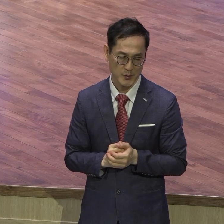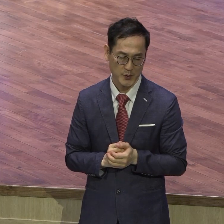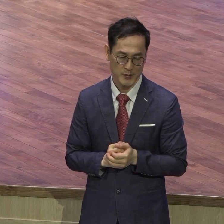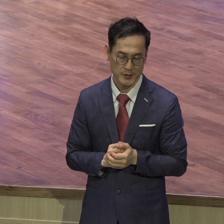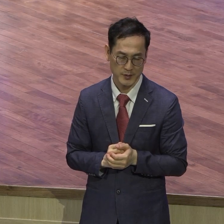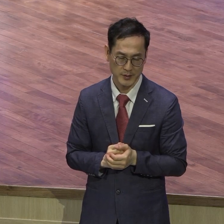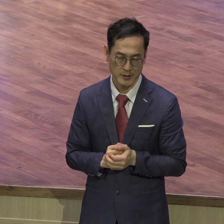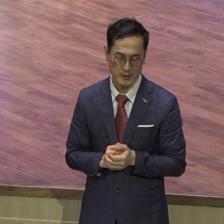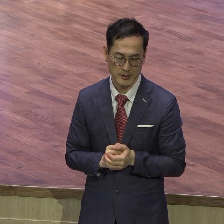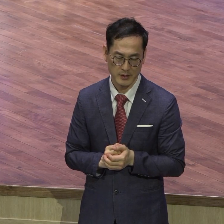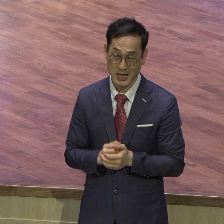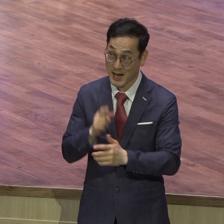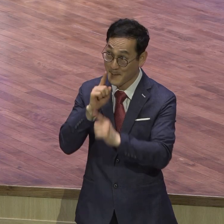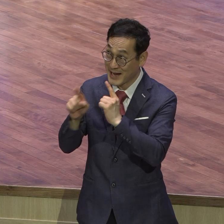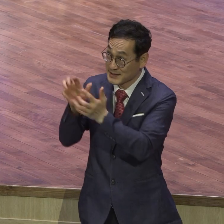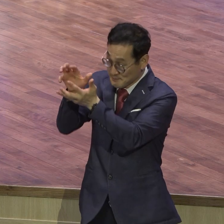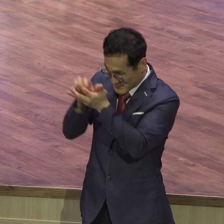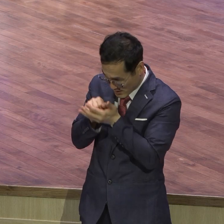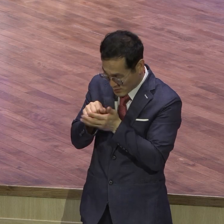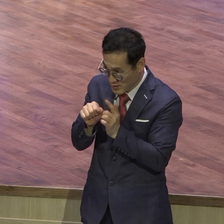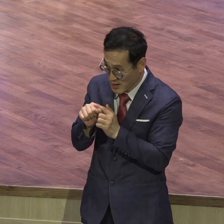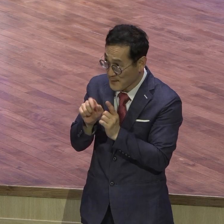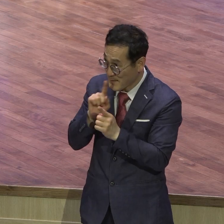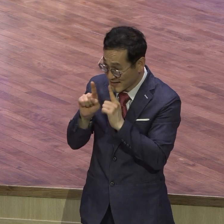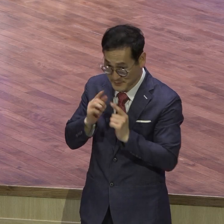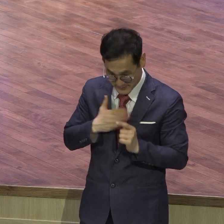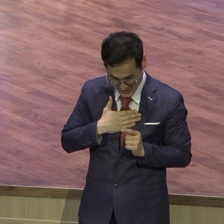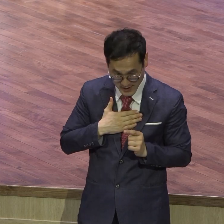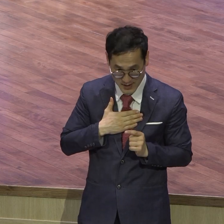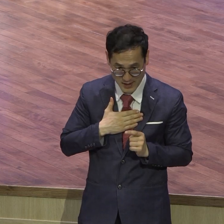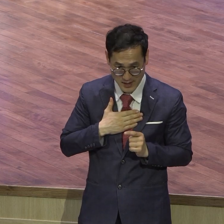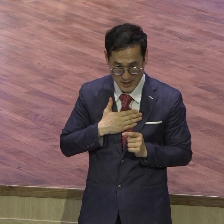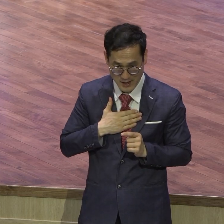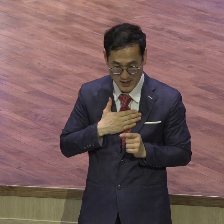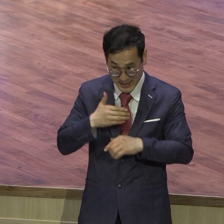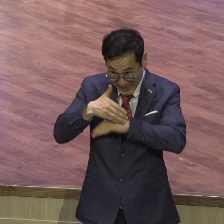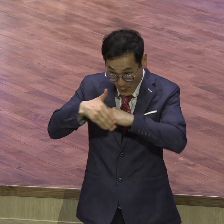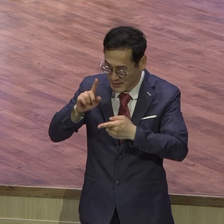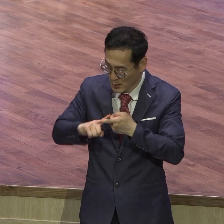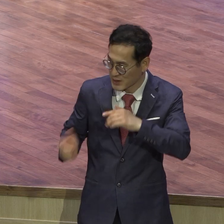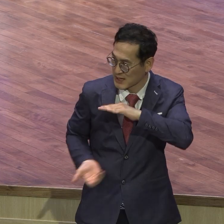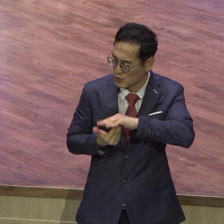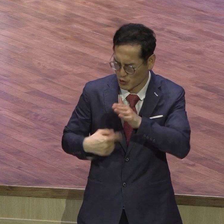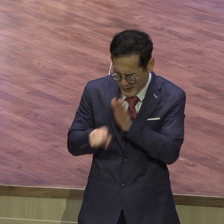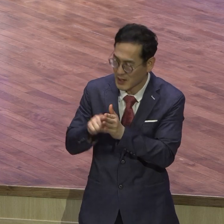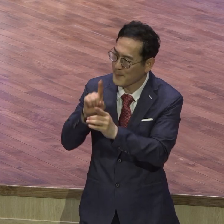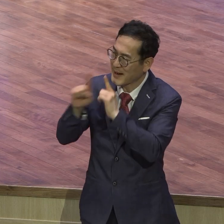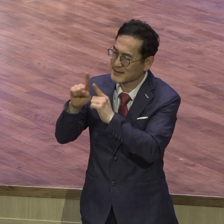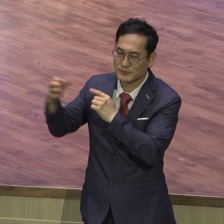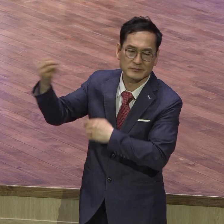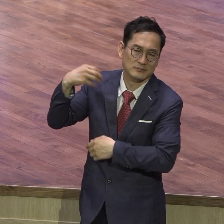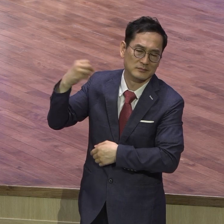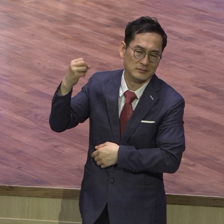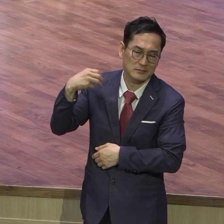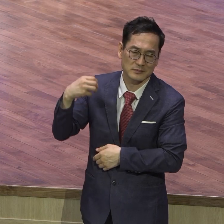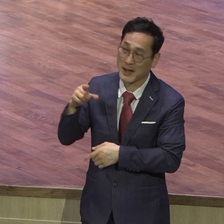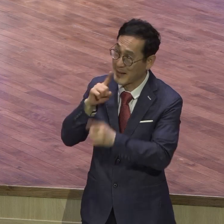주시는데 이 말씀을 여러분 성취식에 주시라고 주신 거예요 하나님 말씀대로 말씀대로 행하는